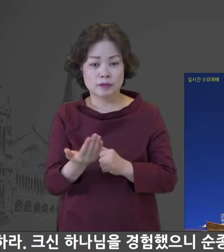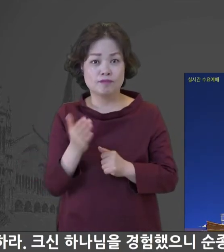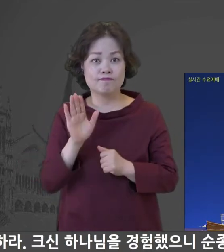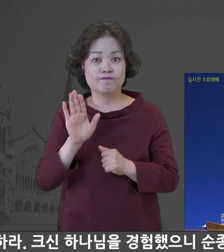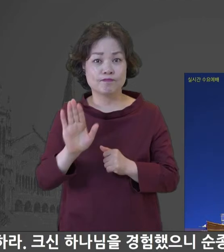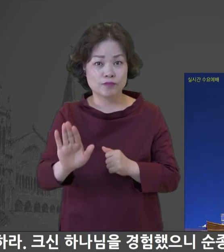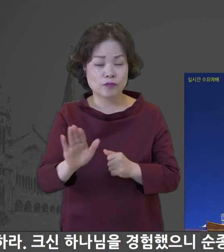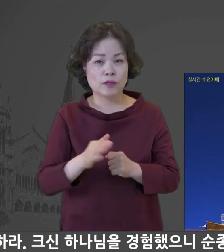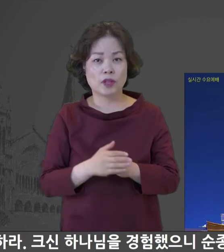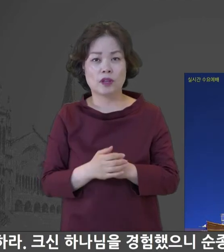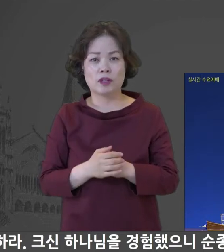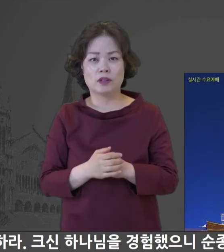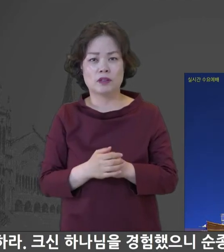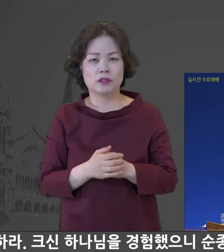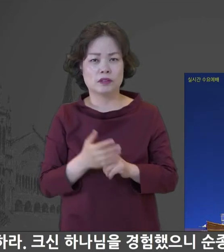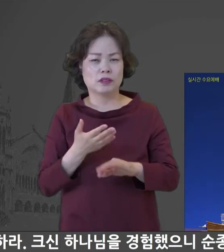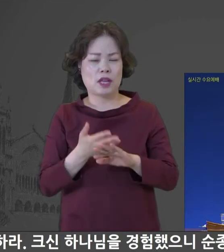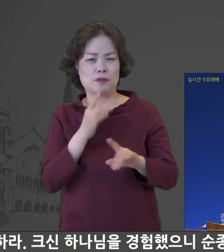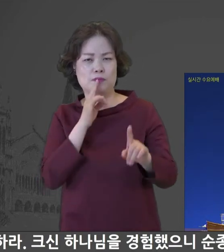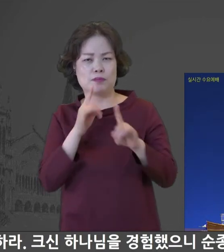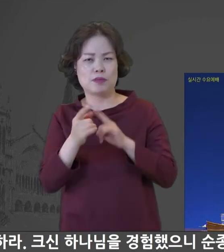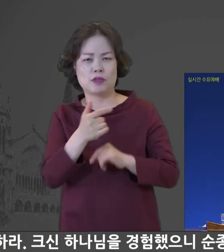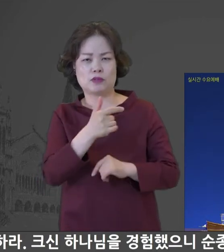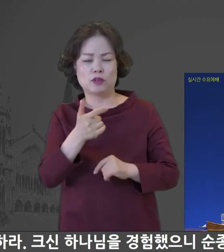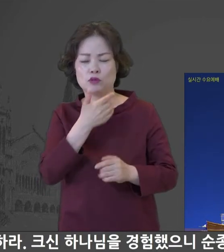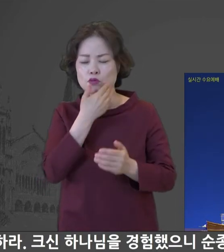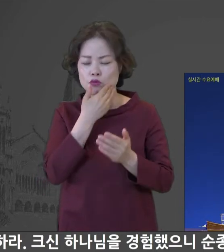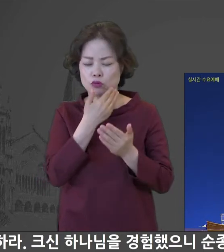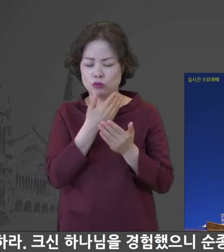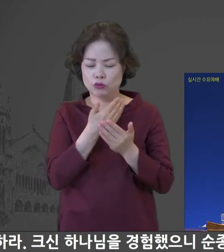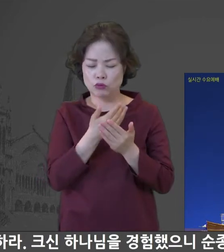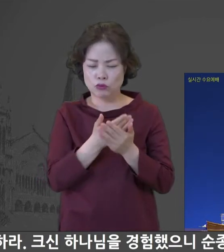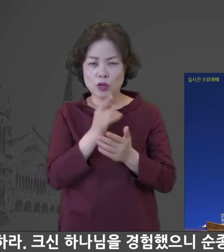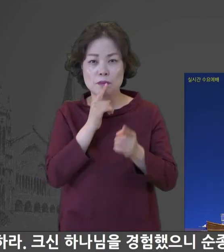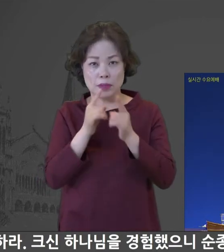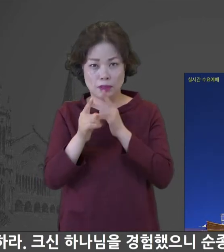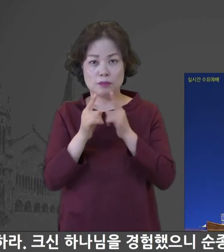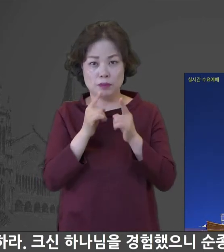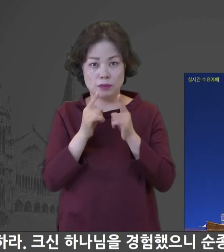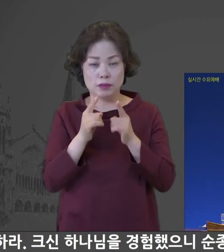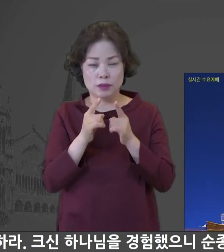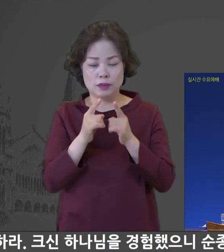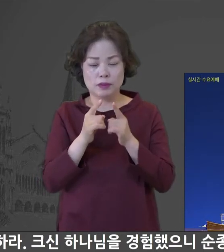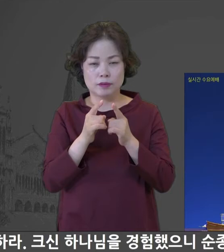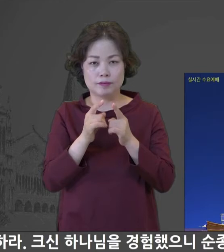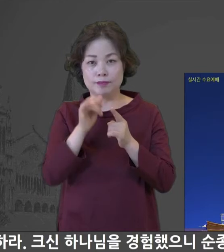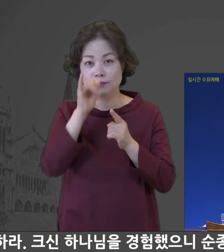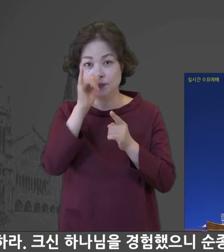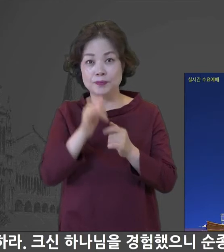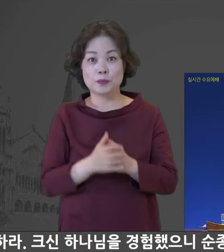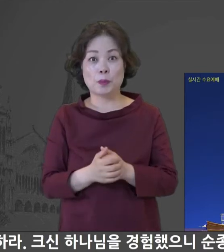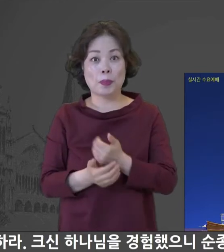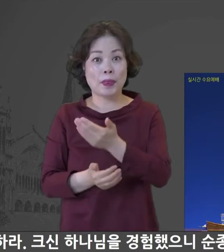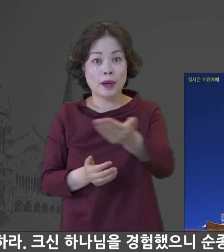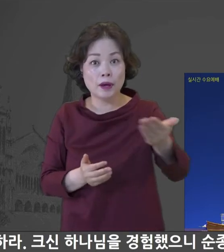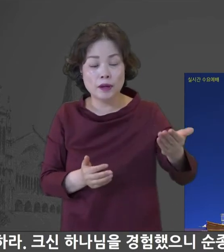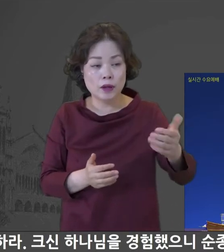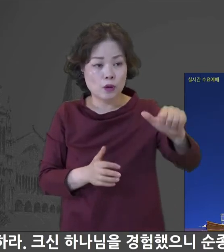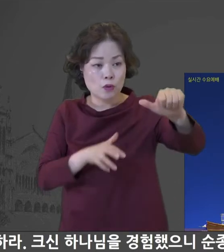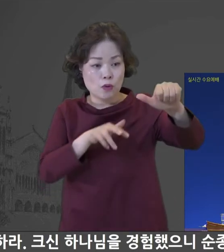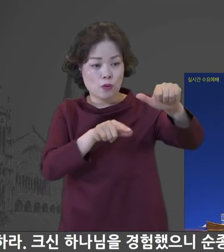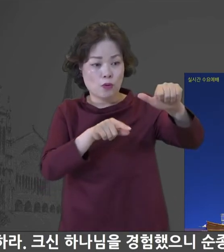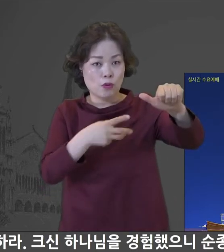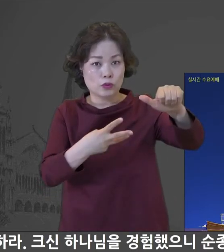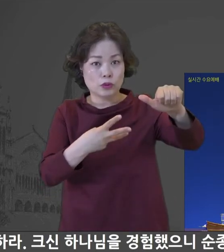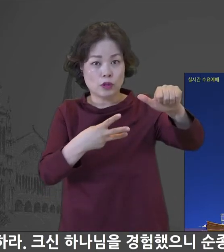앞뒤로 다른 말씀, 매우 소중한 말씀에 의해서 이렇게 감싸져 있습니다. 여러분 5절과